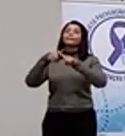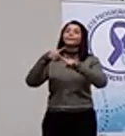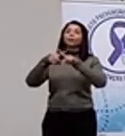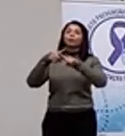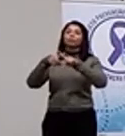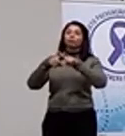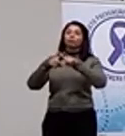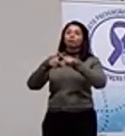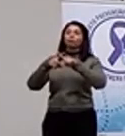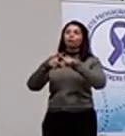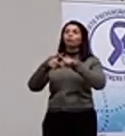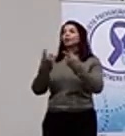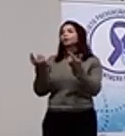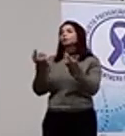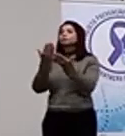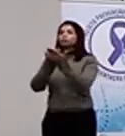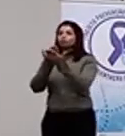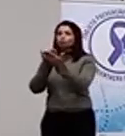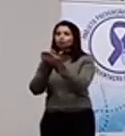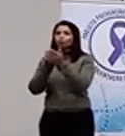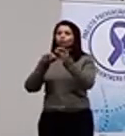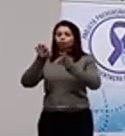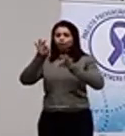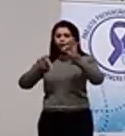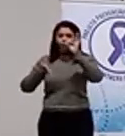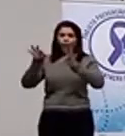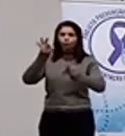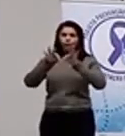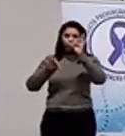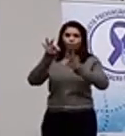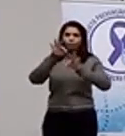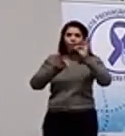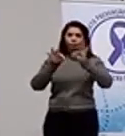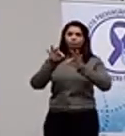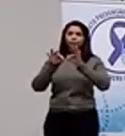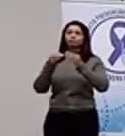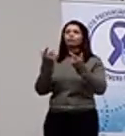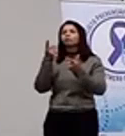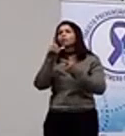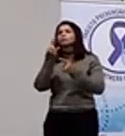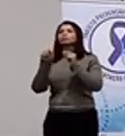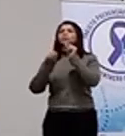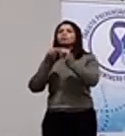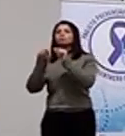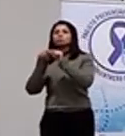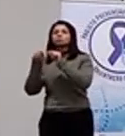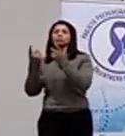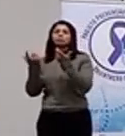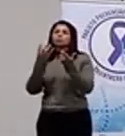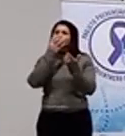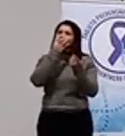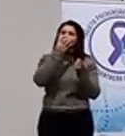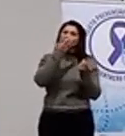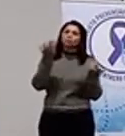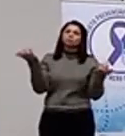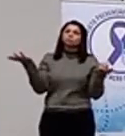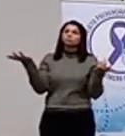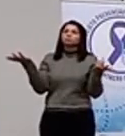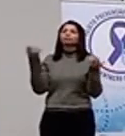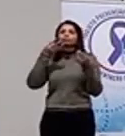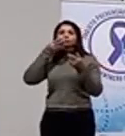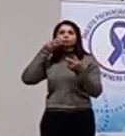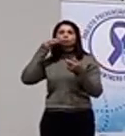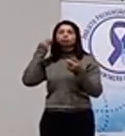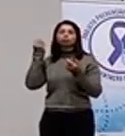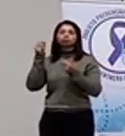a substância que eles estão estudando funcionou bem no camundongo, funcionou bem até no gato, né, ou no cachorro. Não se esqueçam, gatos